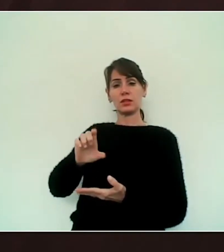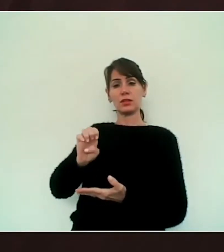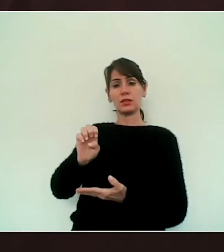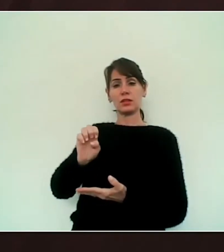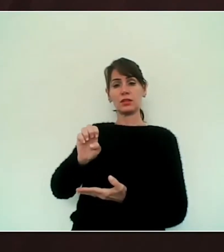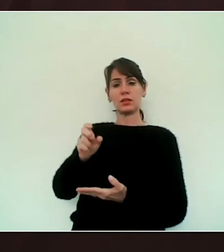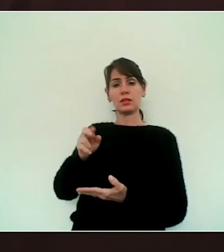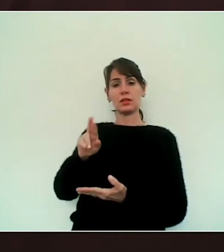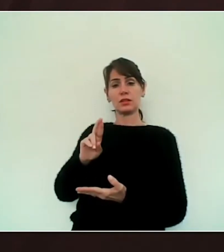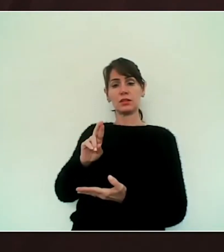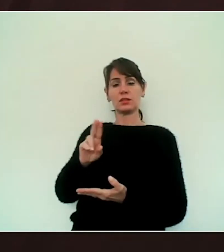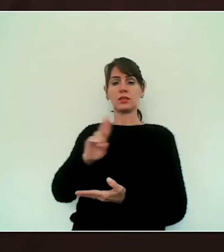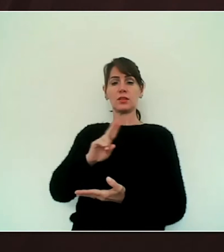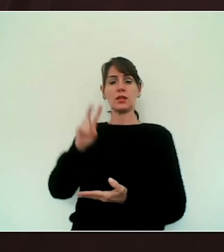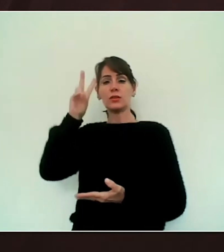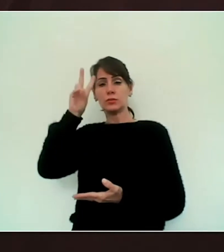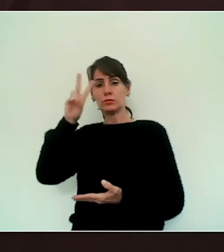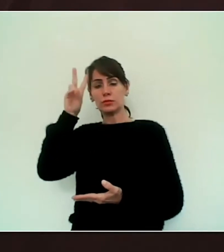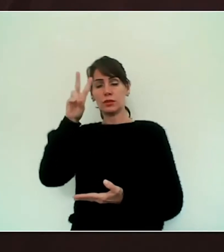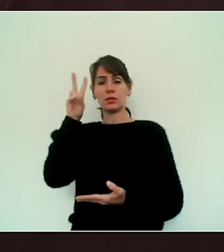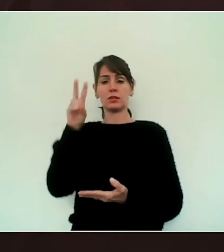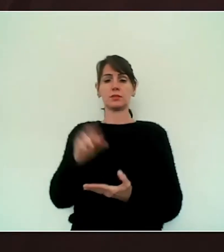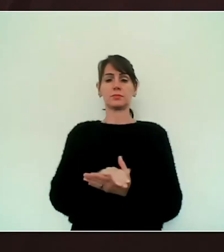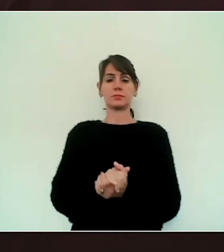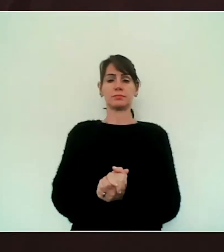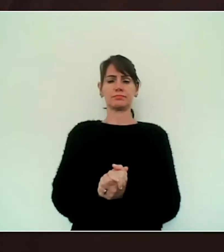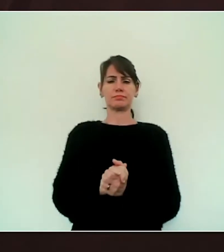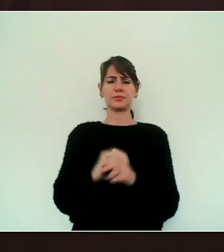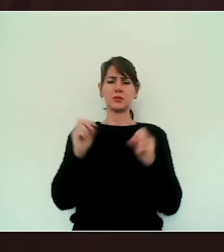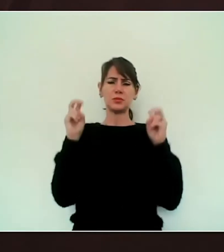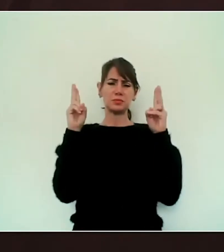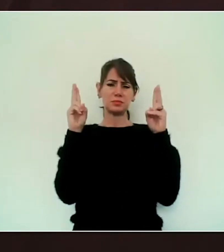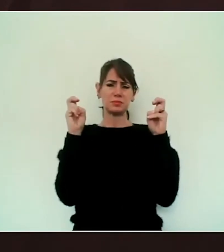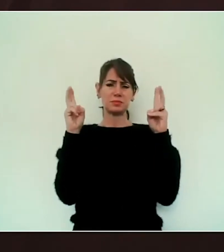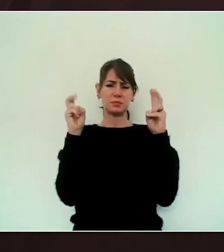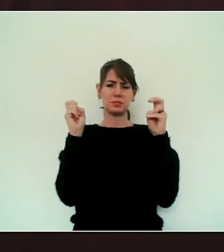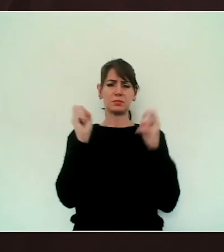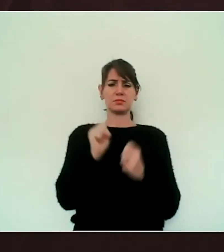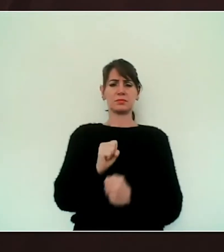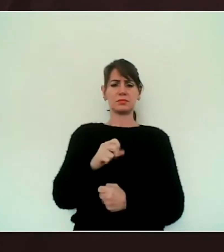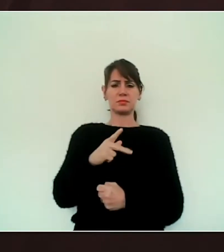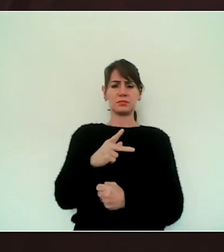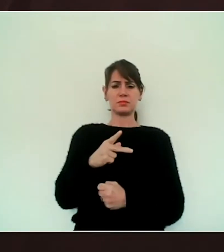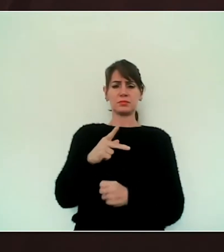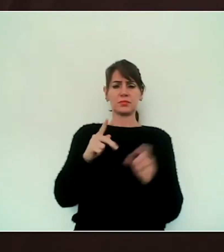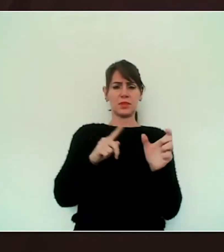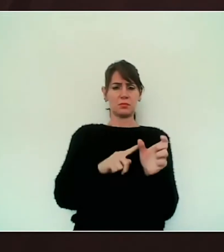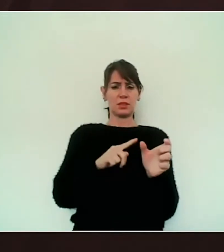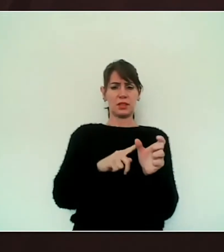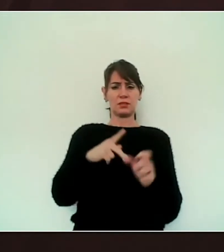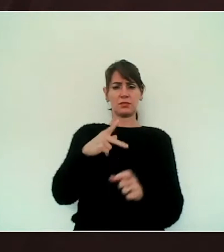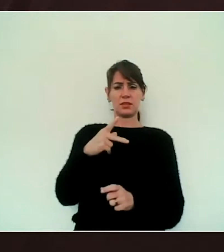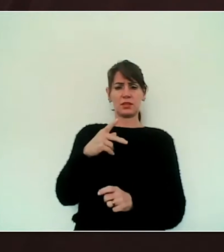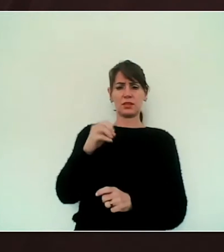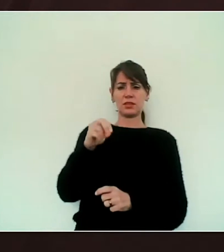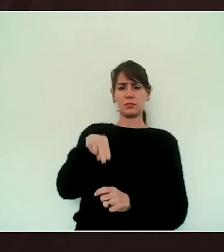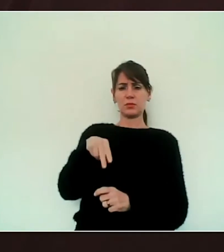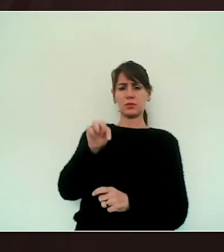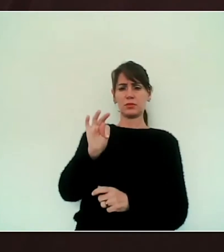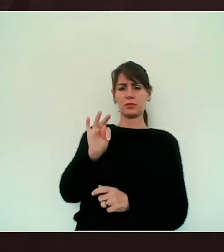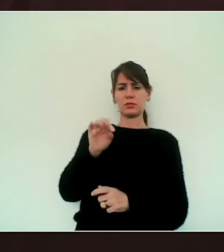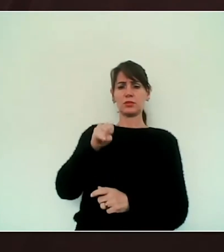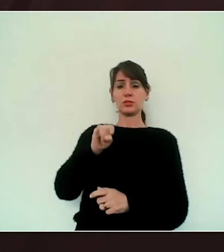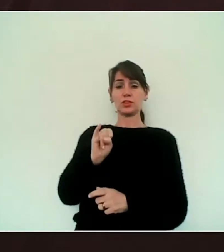pontífice. O que é pontífice? Pontífice era um termo, um